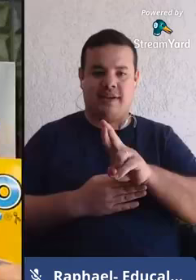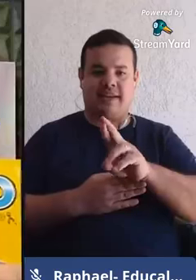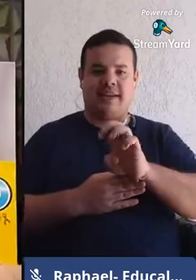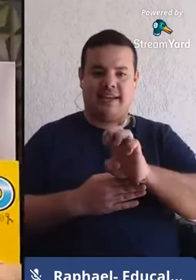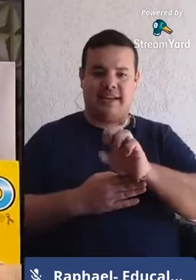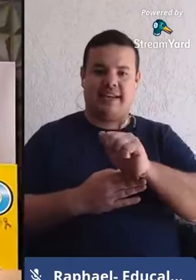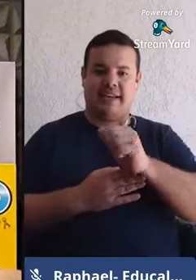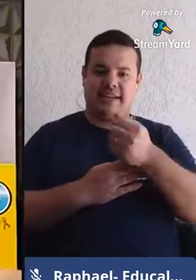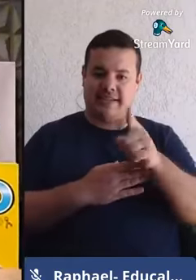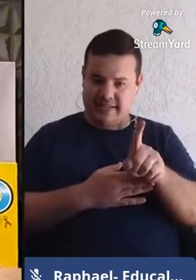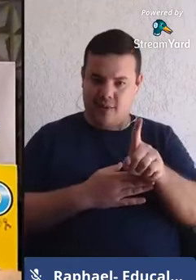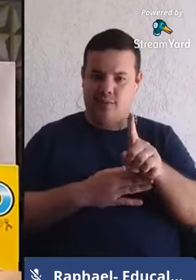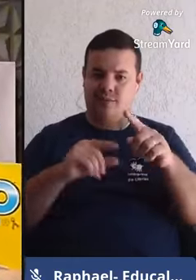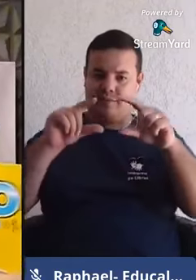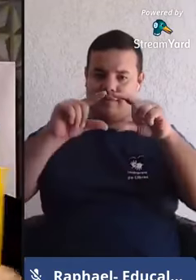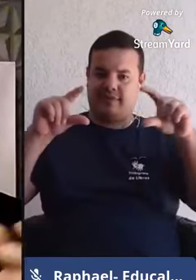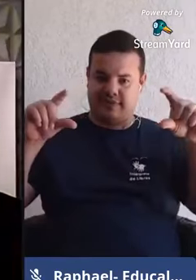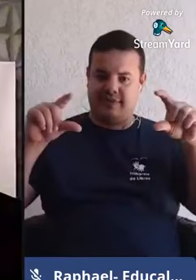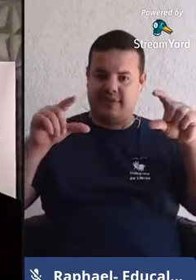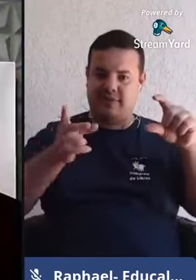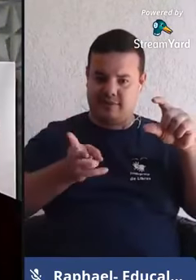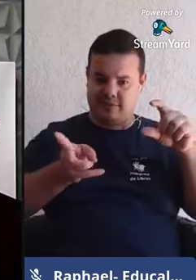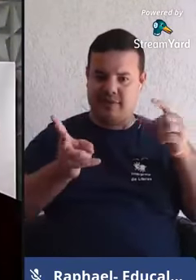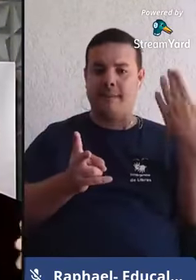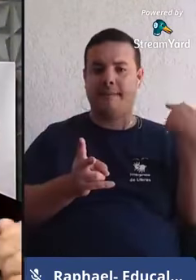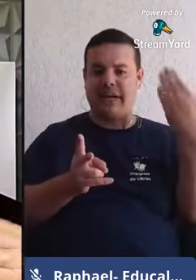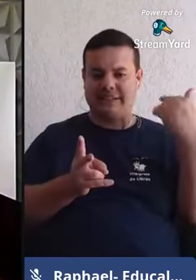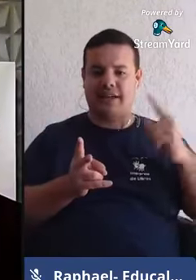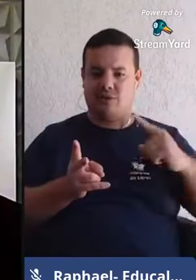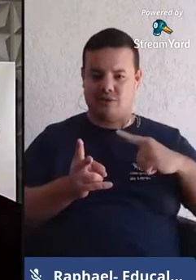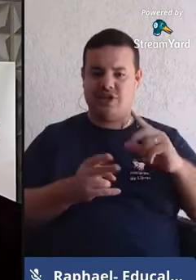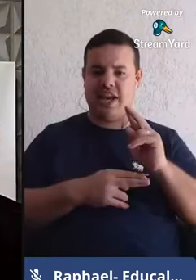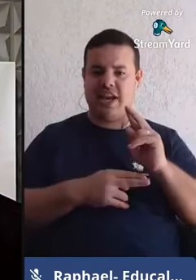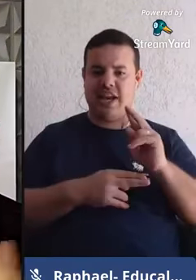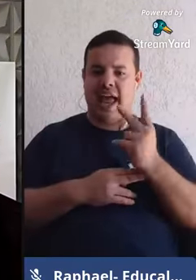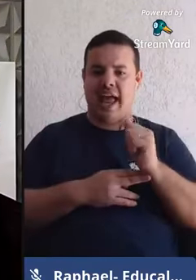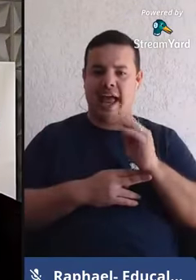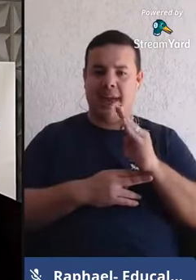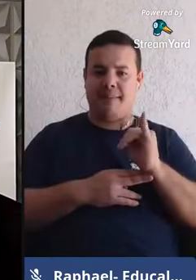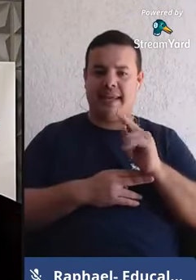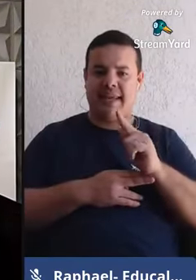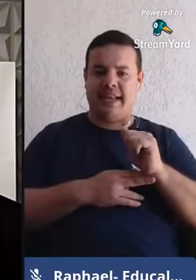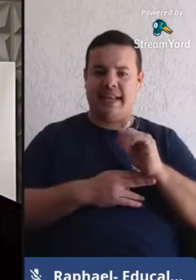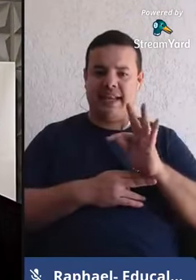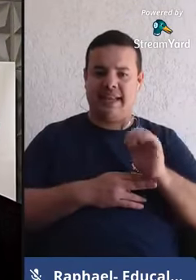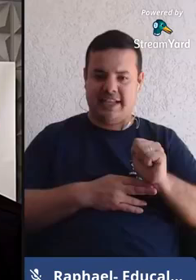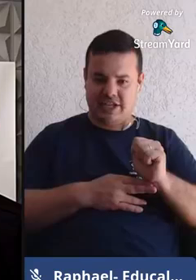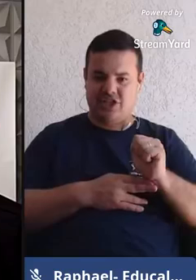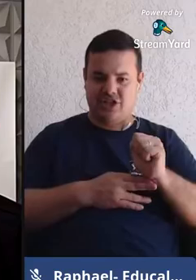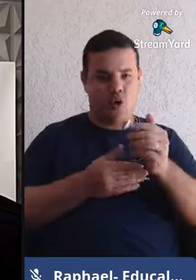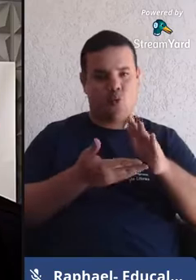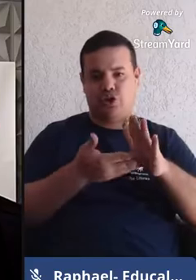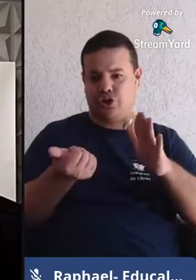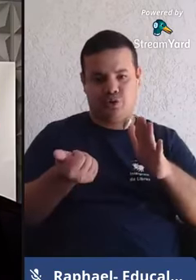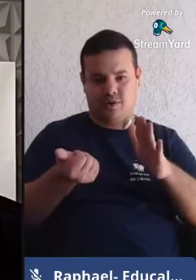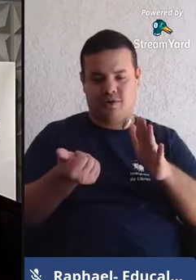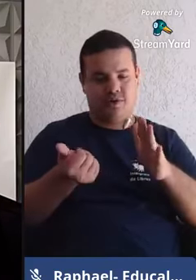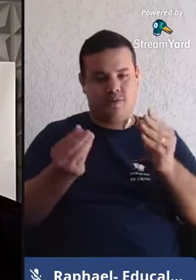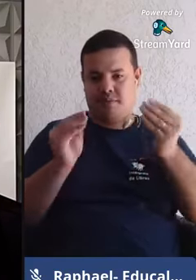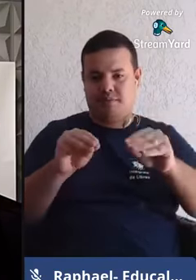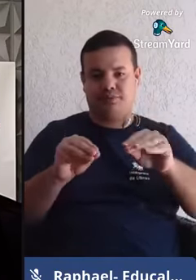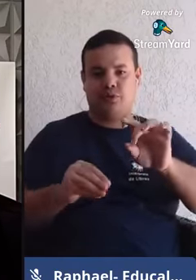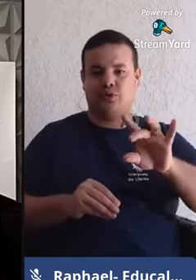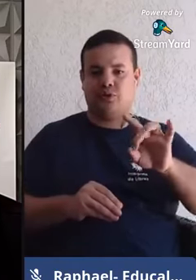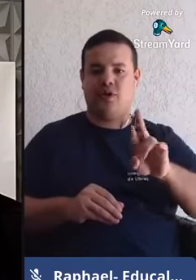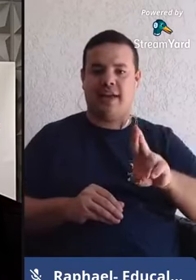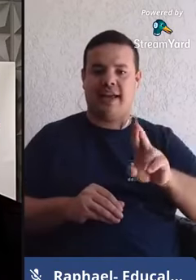Reação. Antigamente tinha um habilite aqui, aí eu tirei esse habilite, ficou Revista Reação. Em 2002, da Revista Reação,